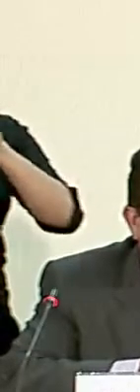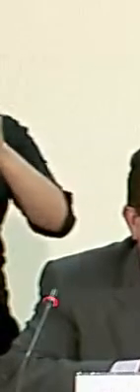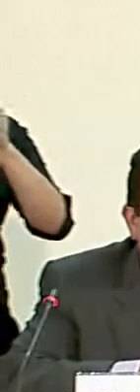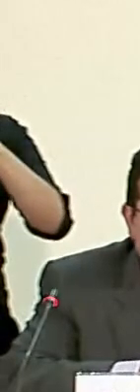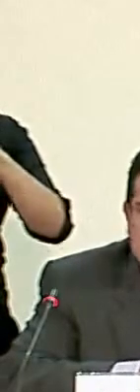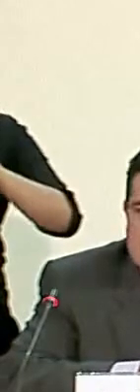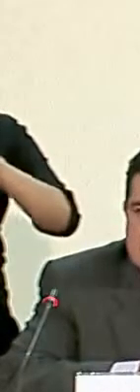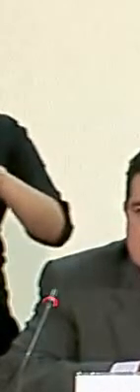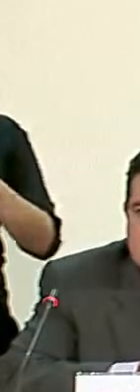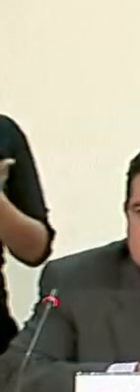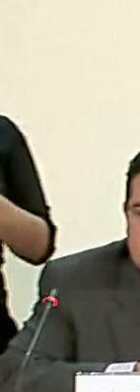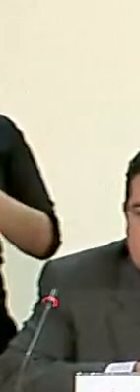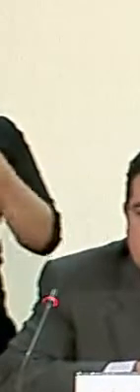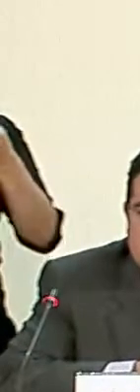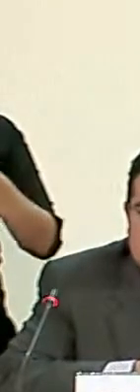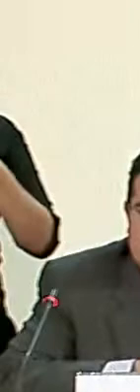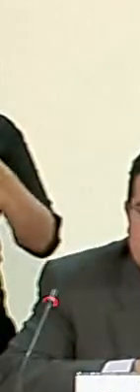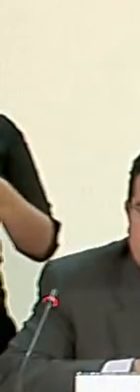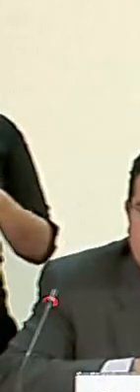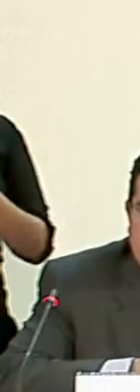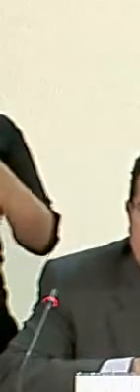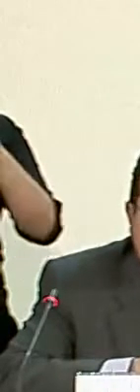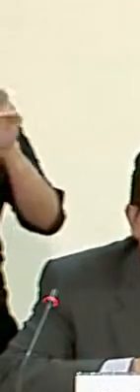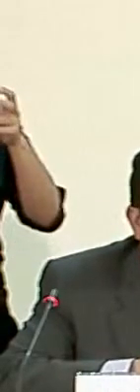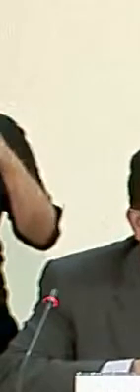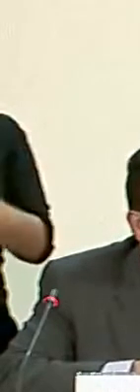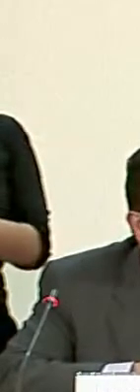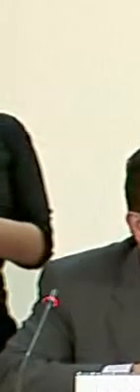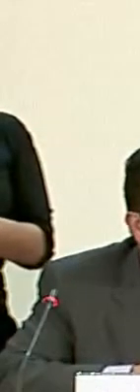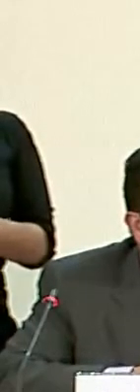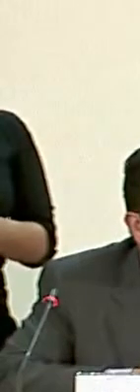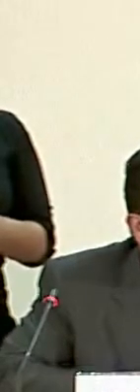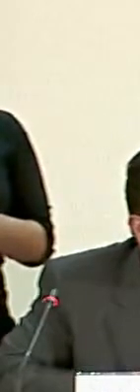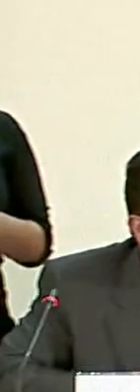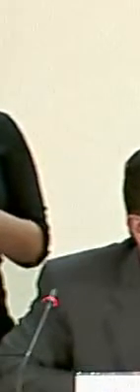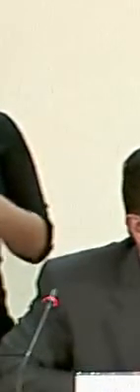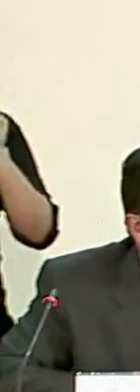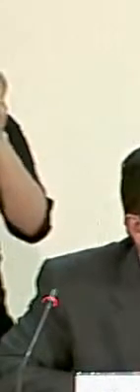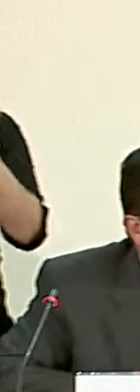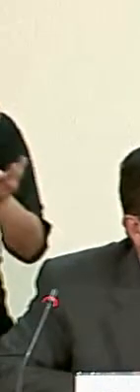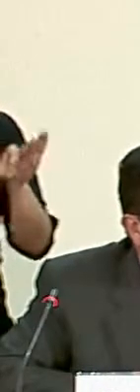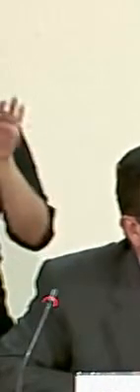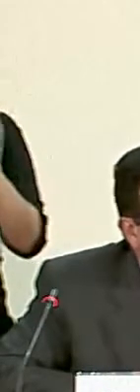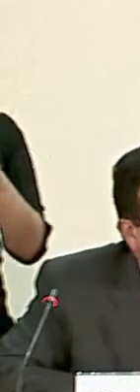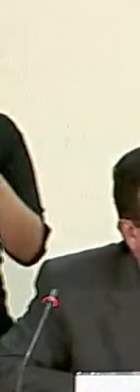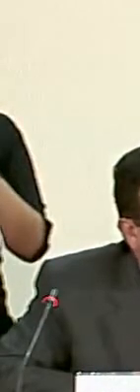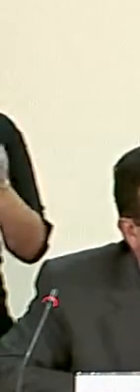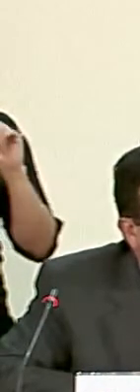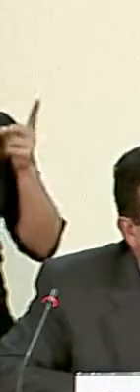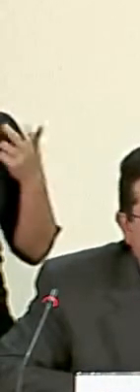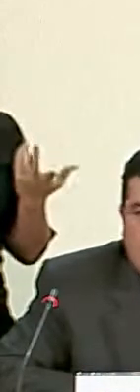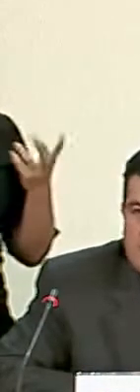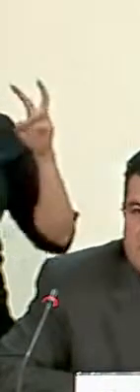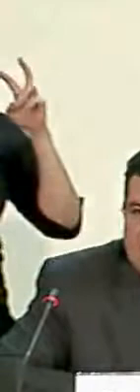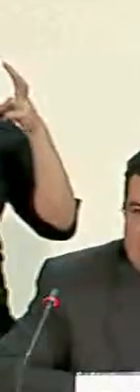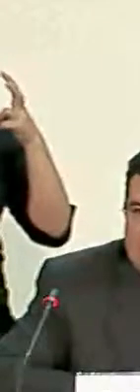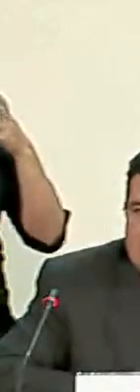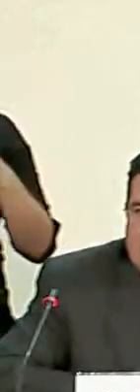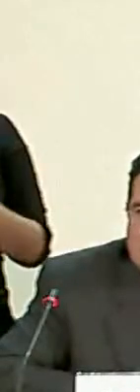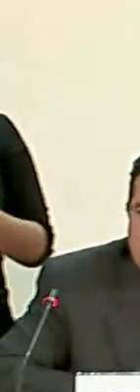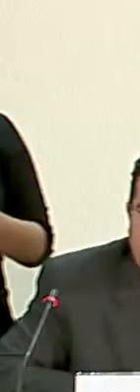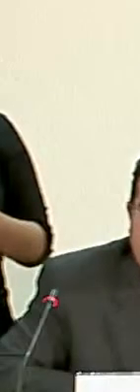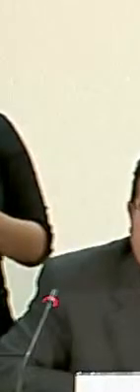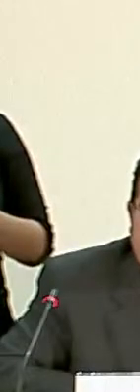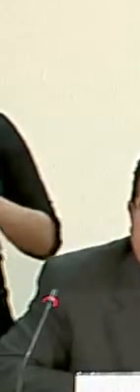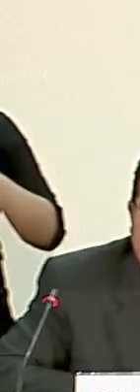más sobre lo que está haciendo en este sentido. Y otro, el otro tema relevante fue el tema del,